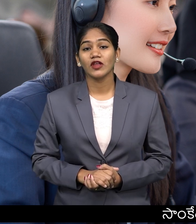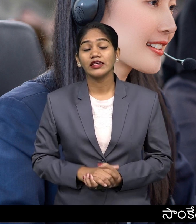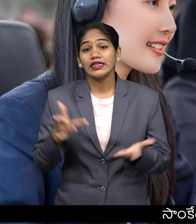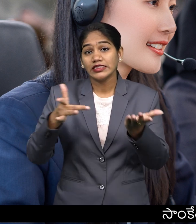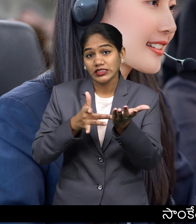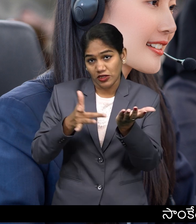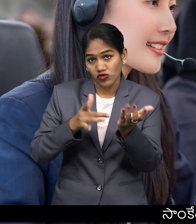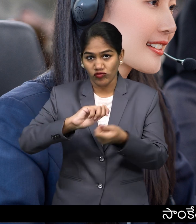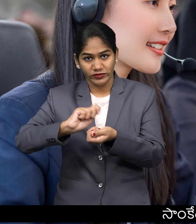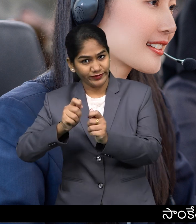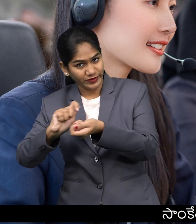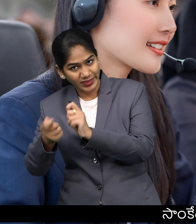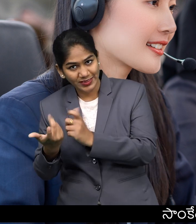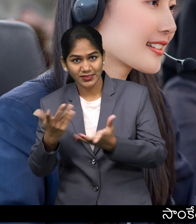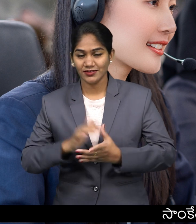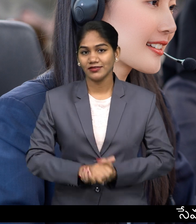సాంకేతికతలో మార్పులు,